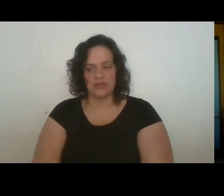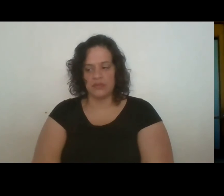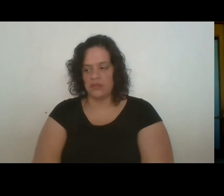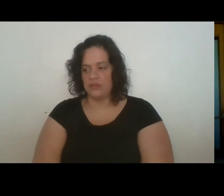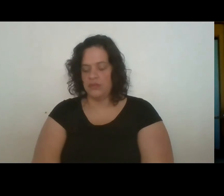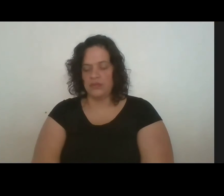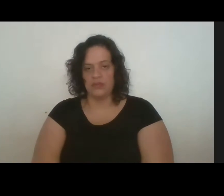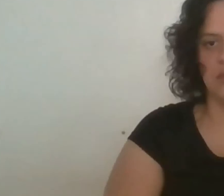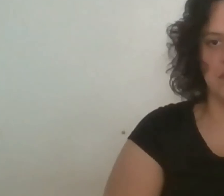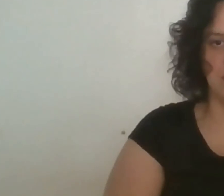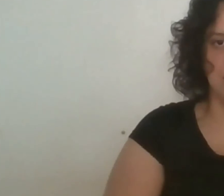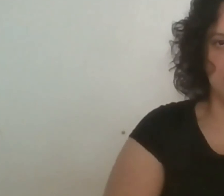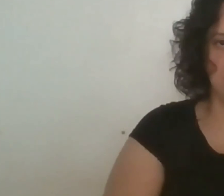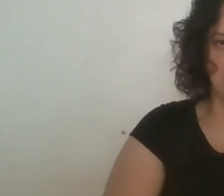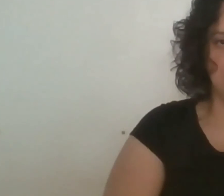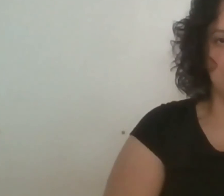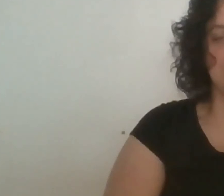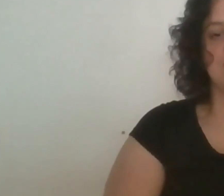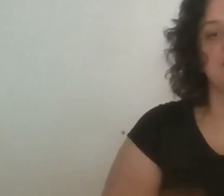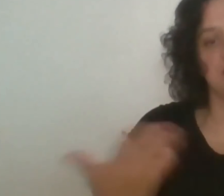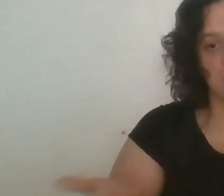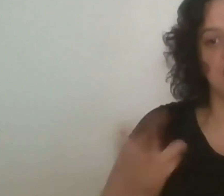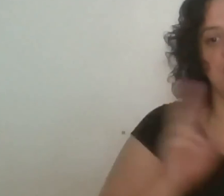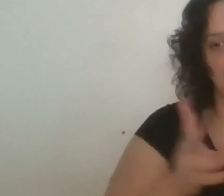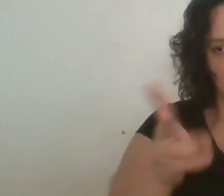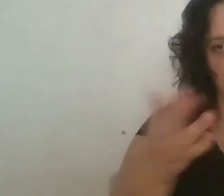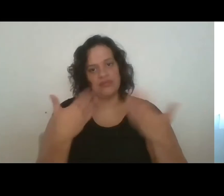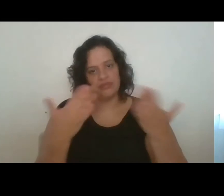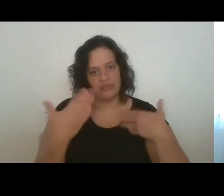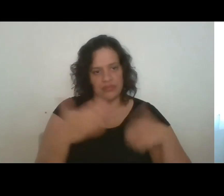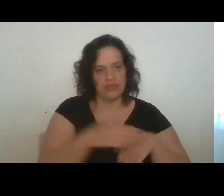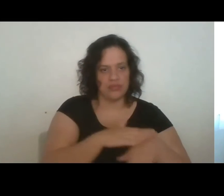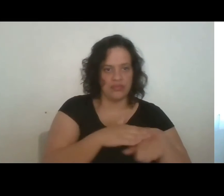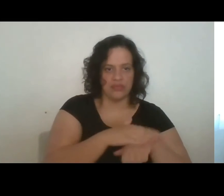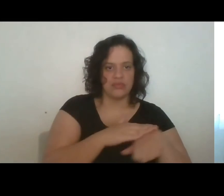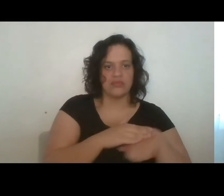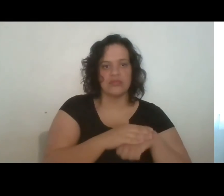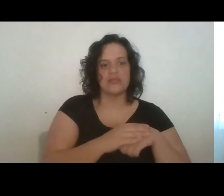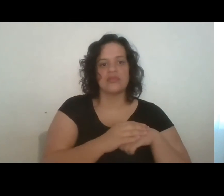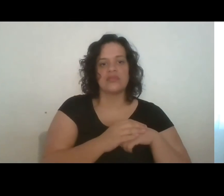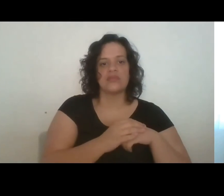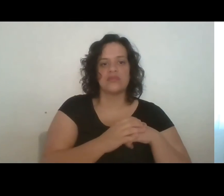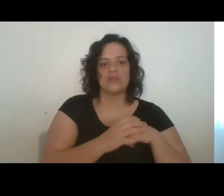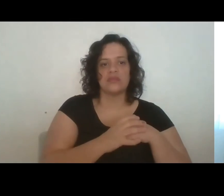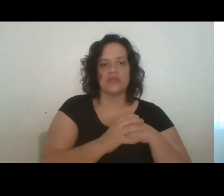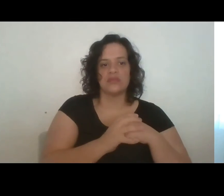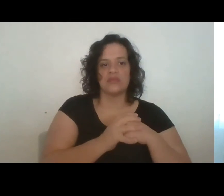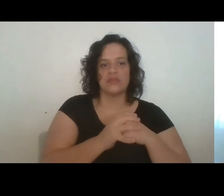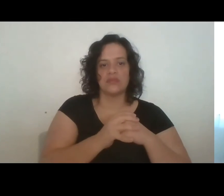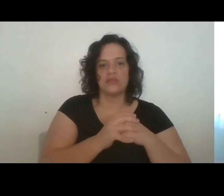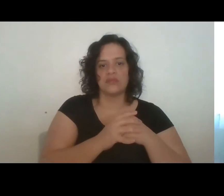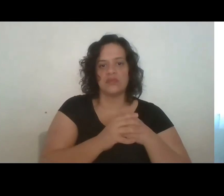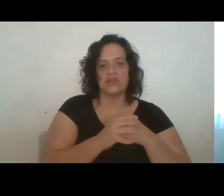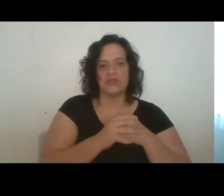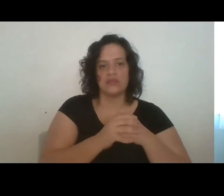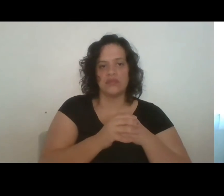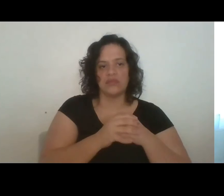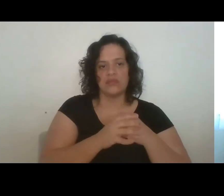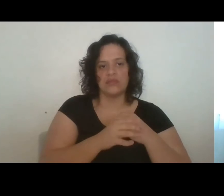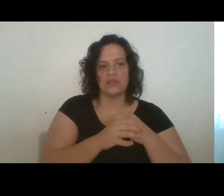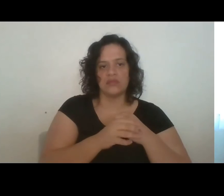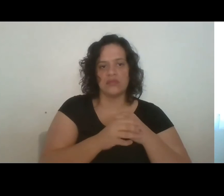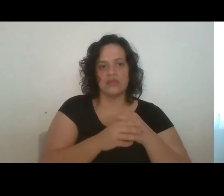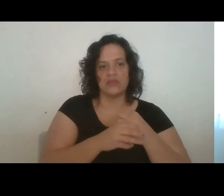Então, a gente vai seguir conversando, né? Então, a ideia é que a gente, né, chegamos até um ponto